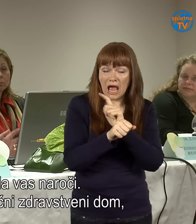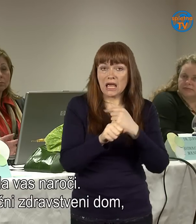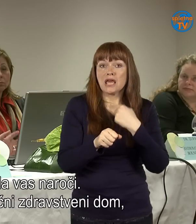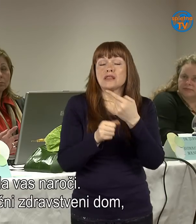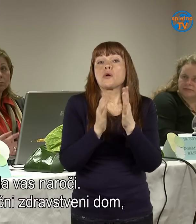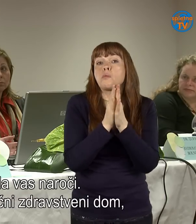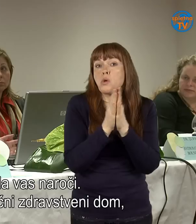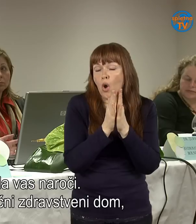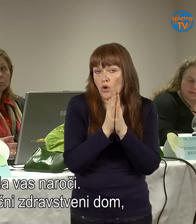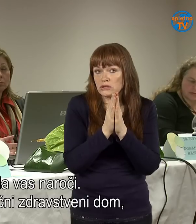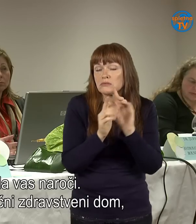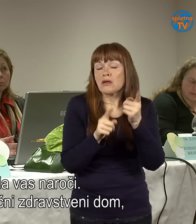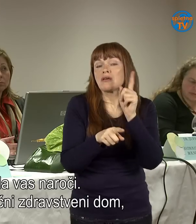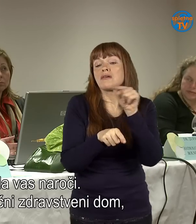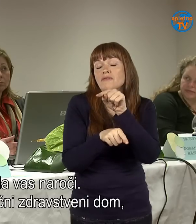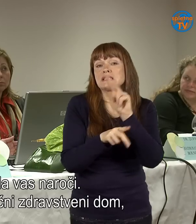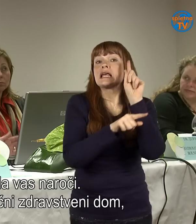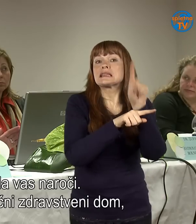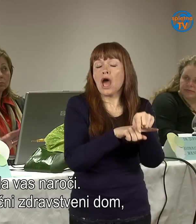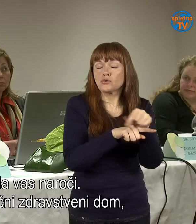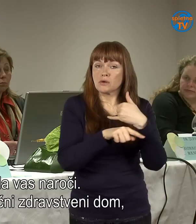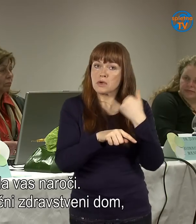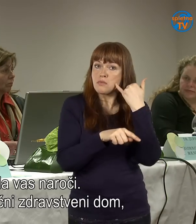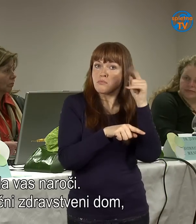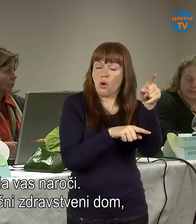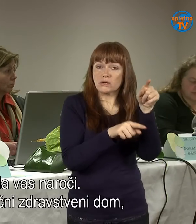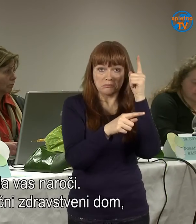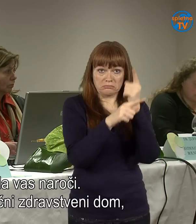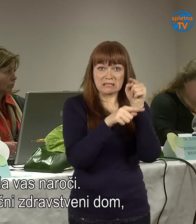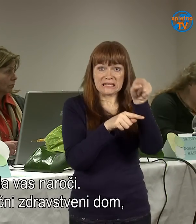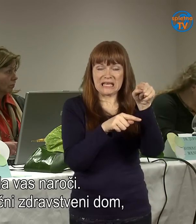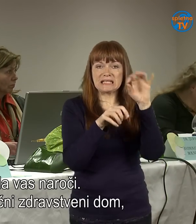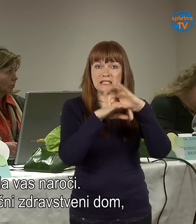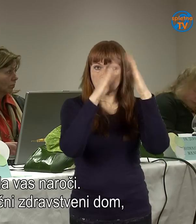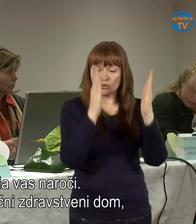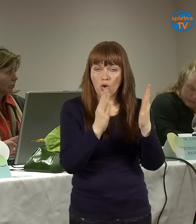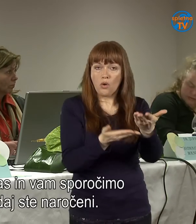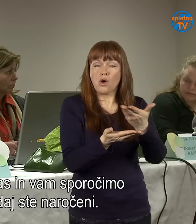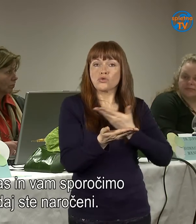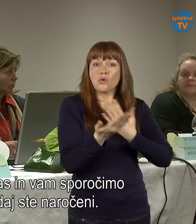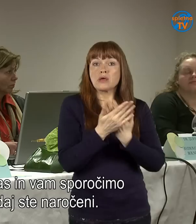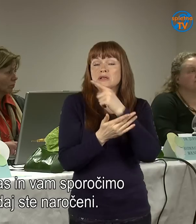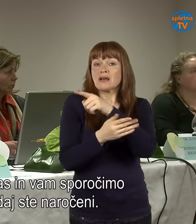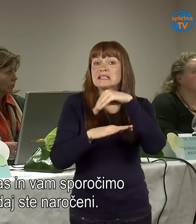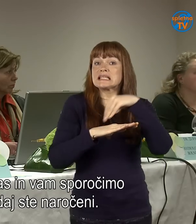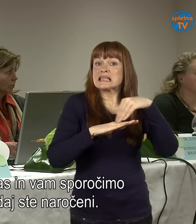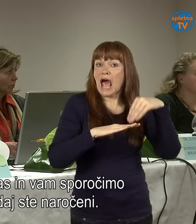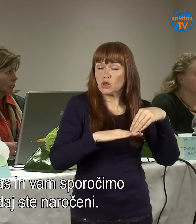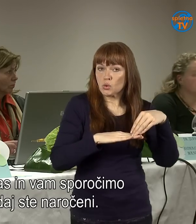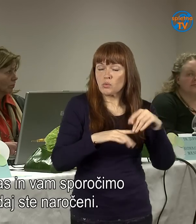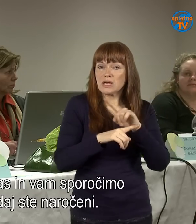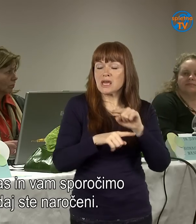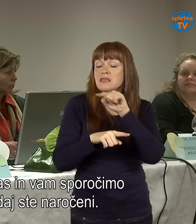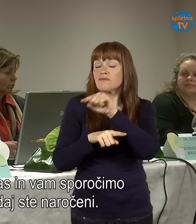prosite, da vas naroči. Mi pokličemo v dotični zdravstveni dom, dobimo za vas